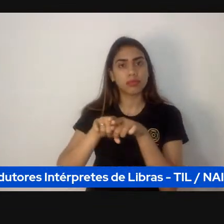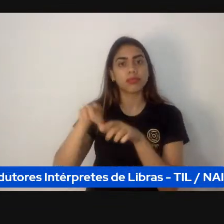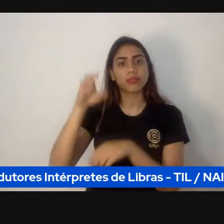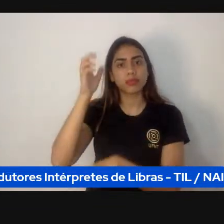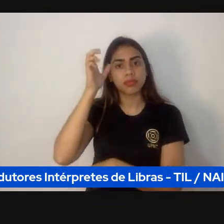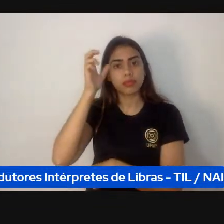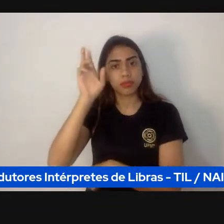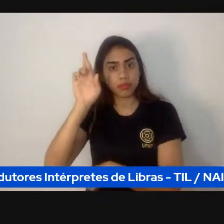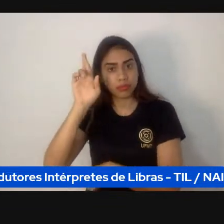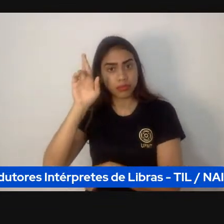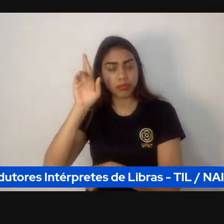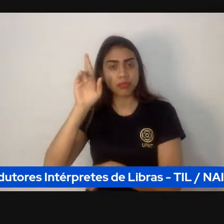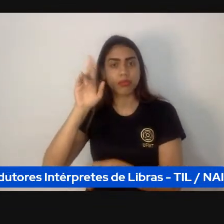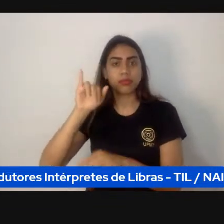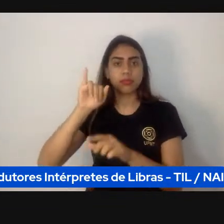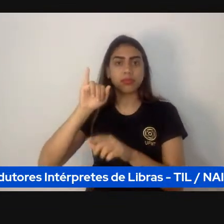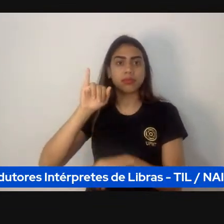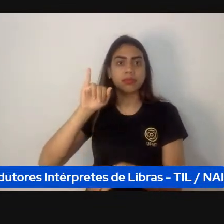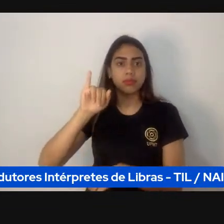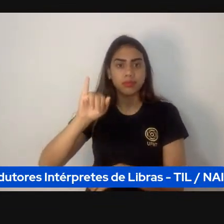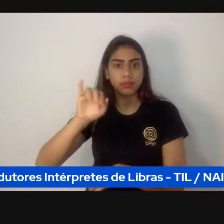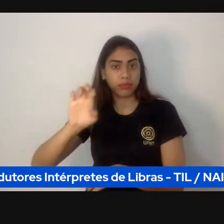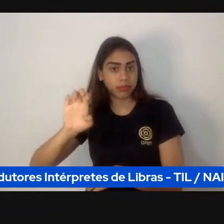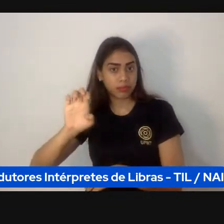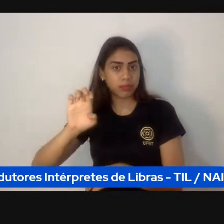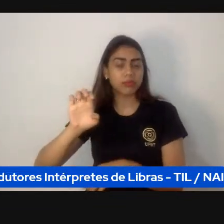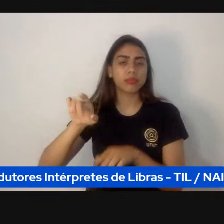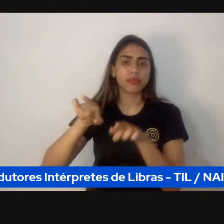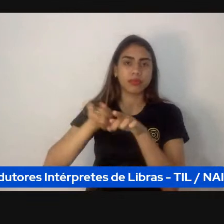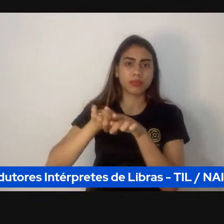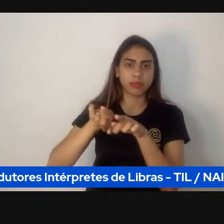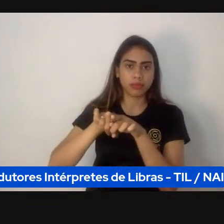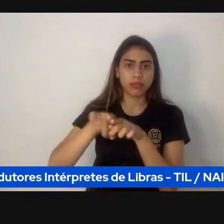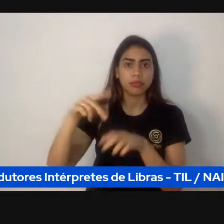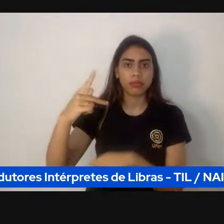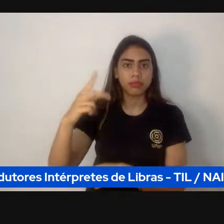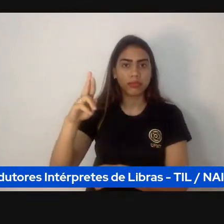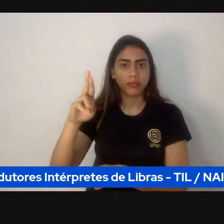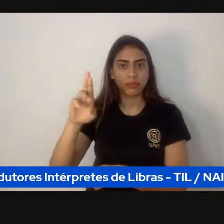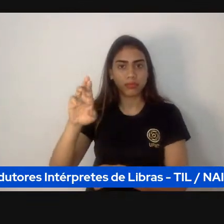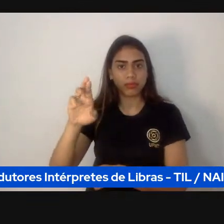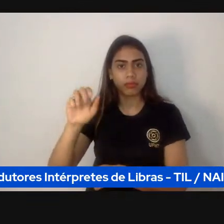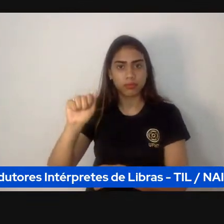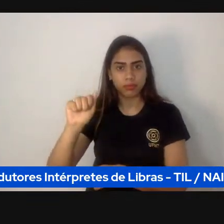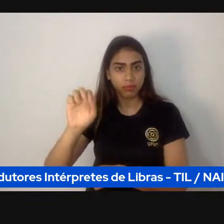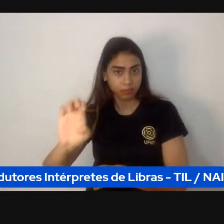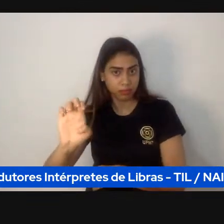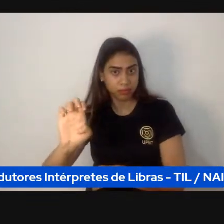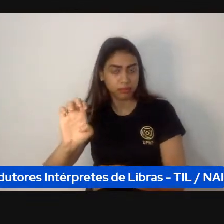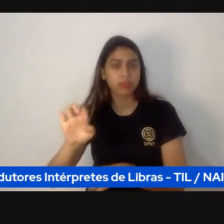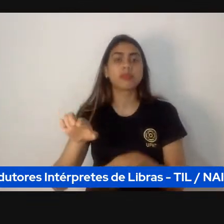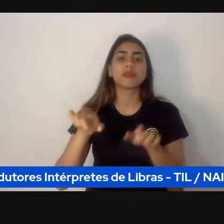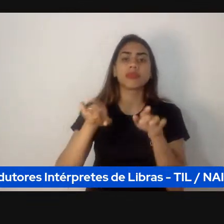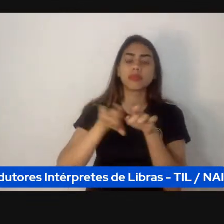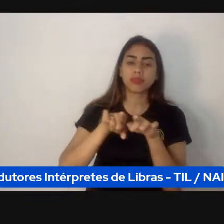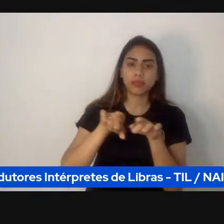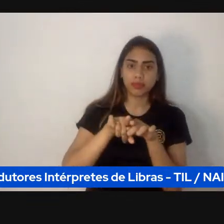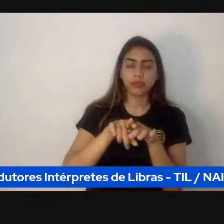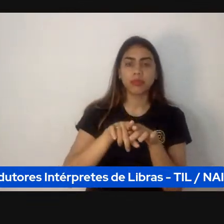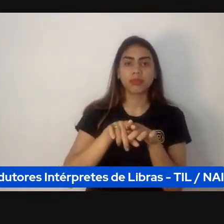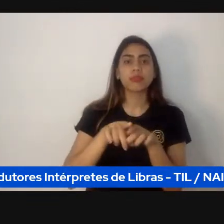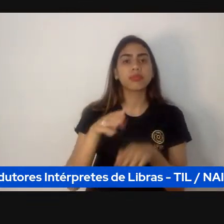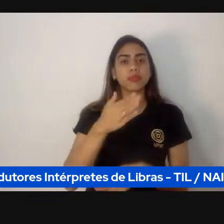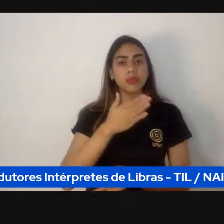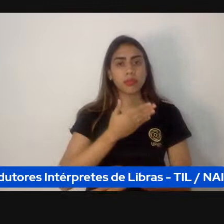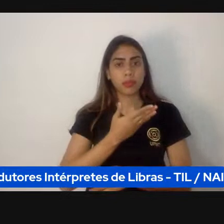PRAE e dos cursos de Psicologia e Pedagogia. E, por último, mas não menos importante, aos meus colegas e parceiros de projeto,